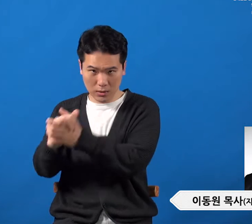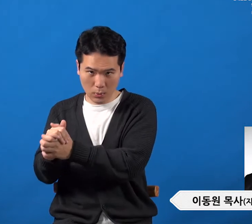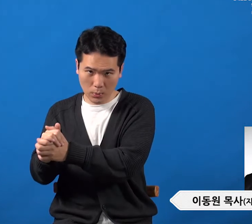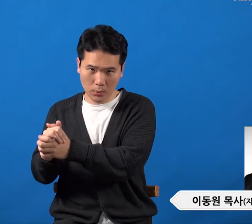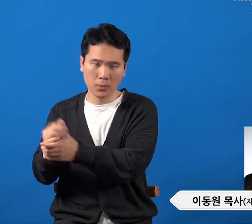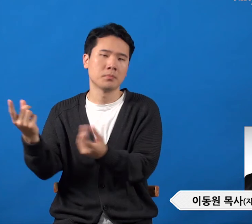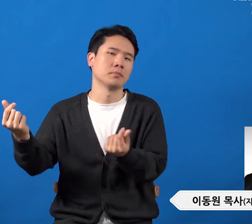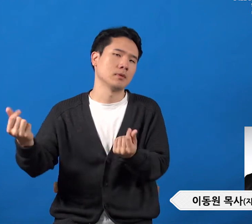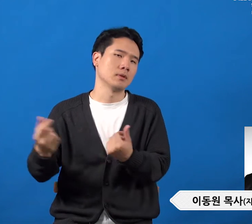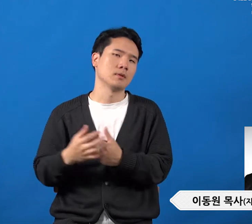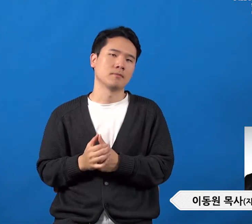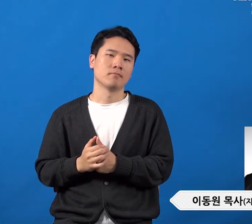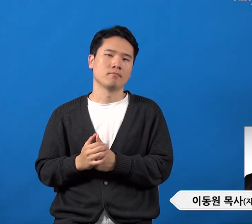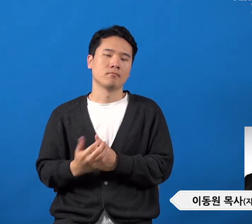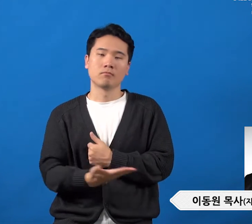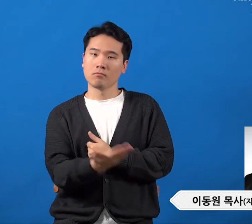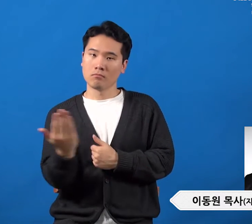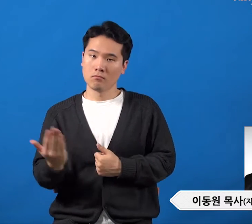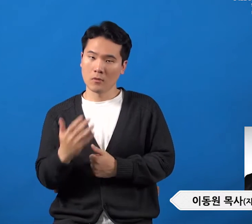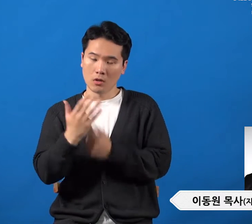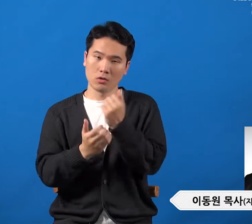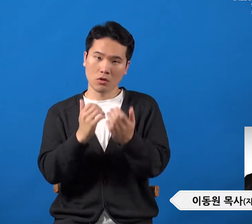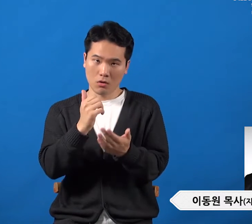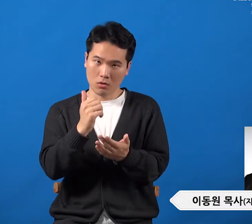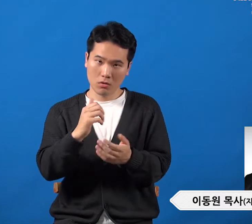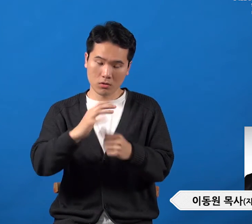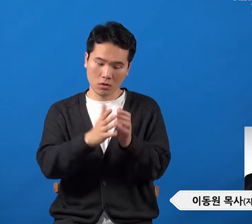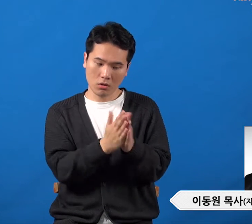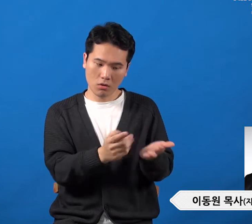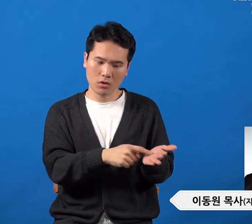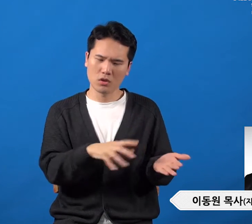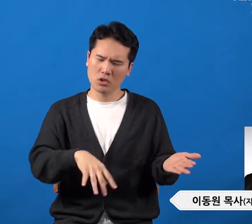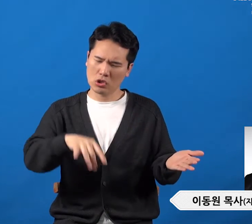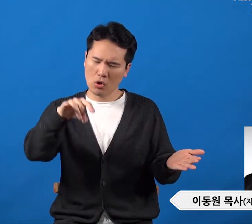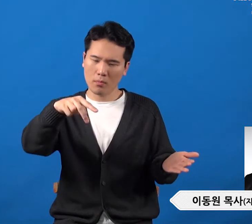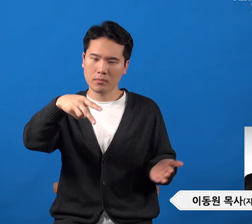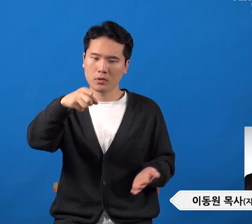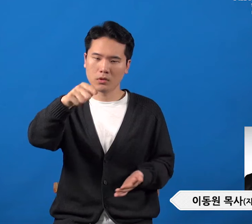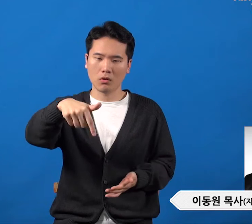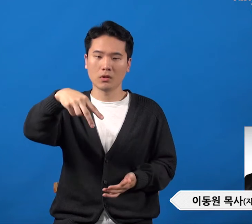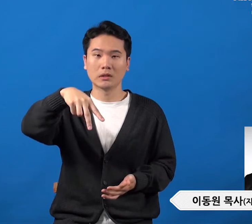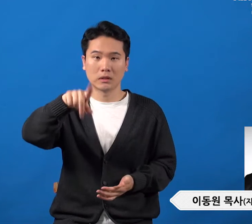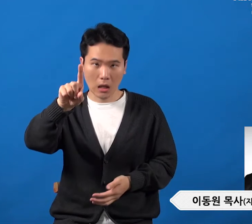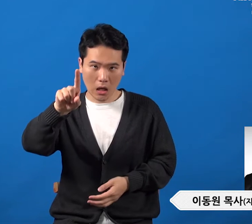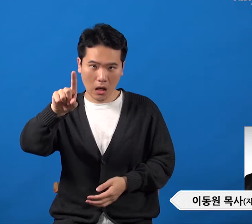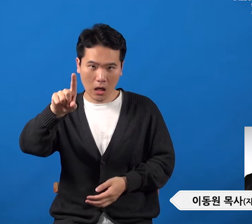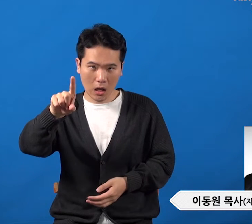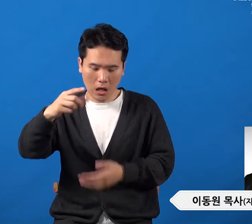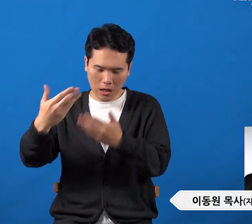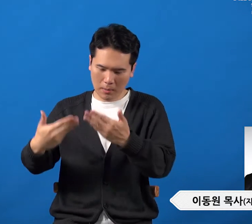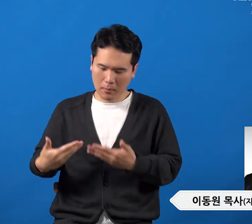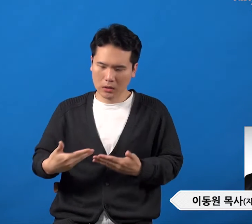않았습니까? 여러분 성경에서 최초의 석사 학위를 받은 스데반 기억하시죠?